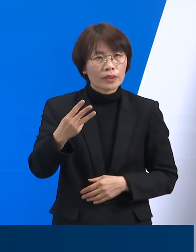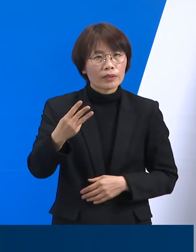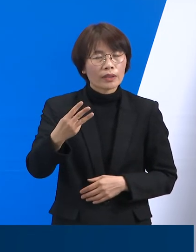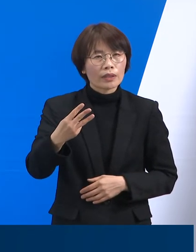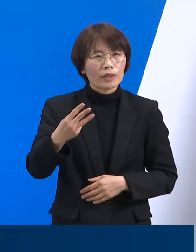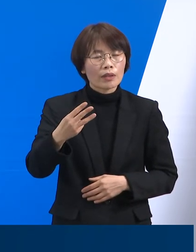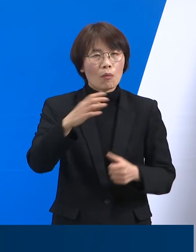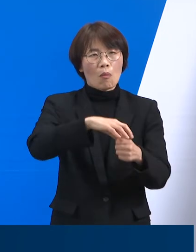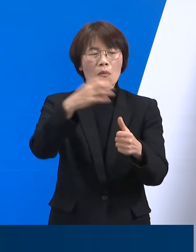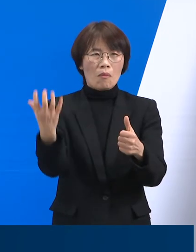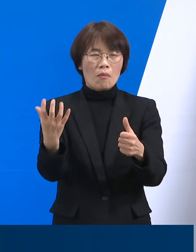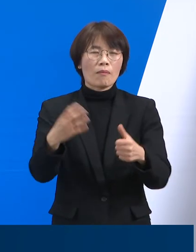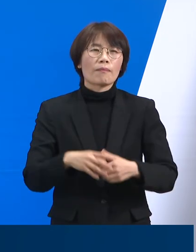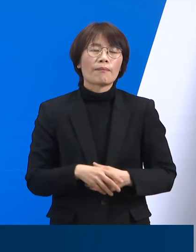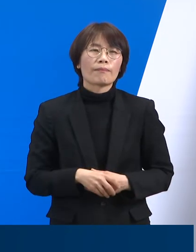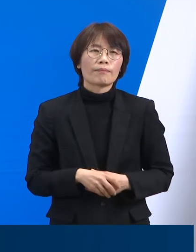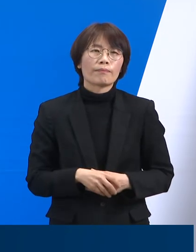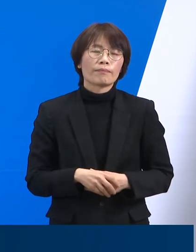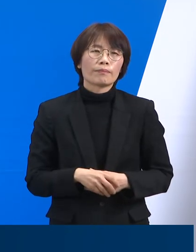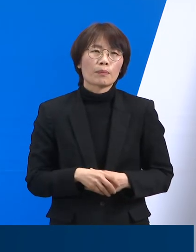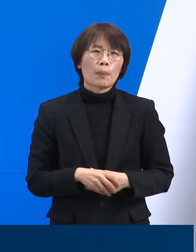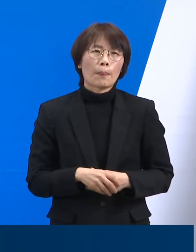33,500명은 격리 해제되었습니다.